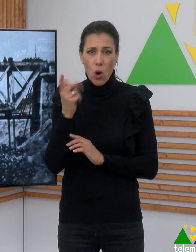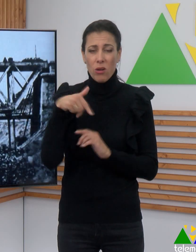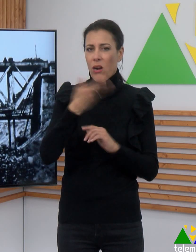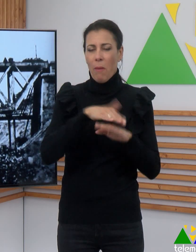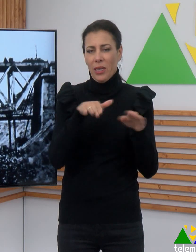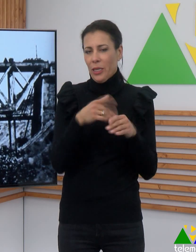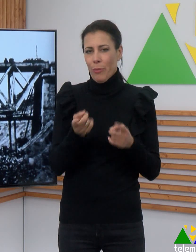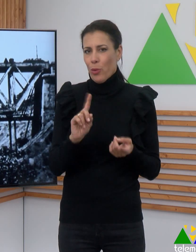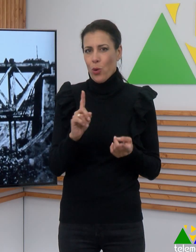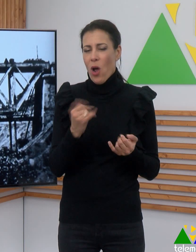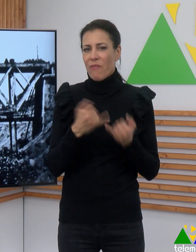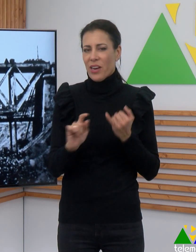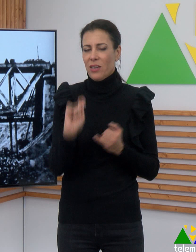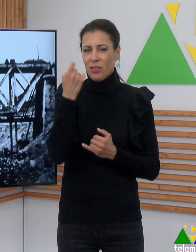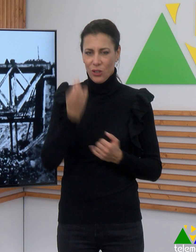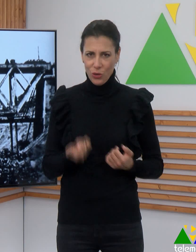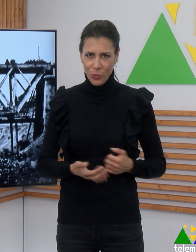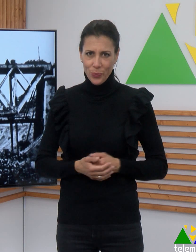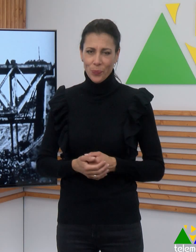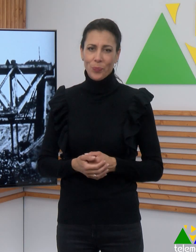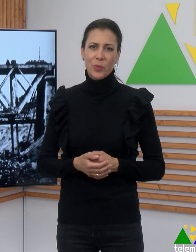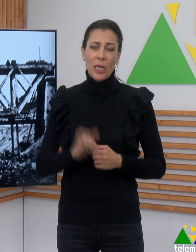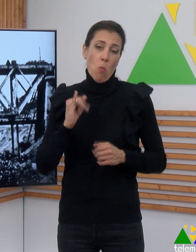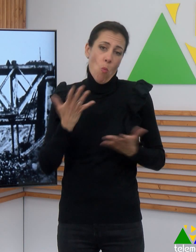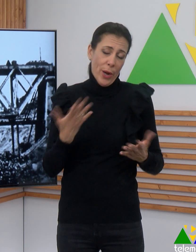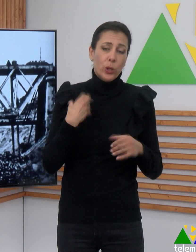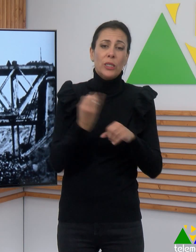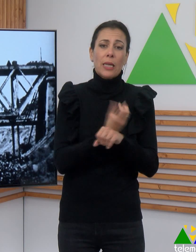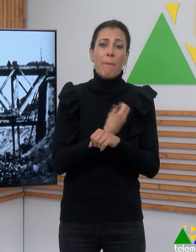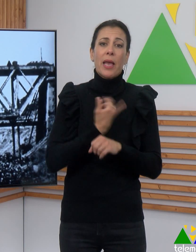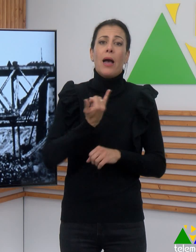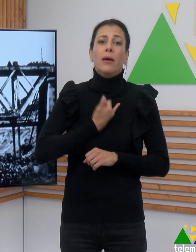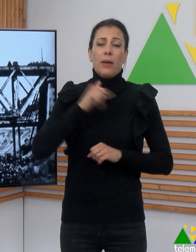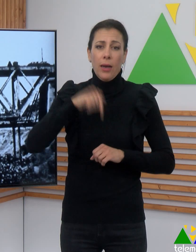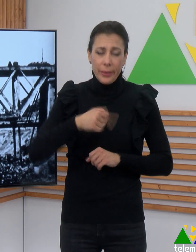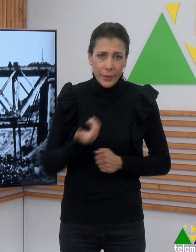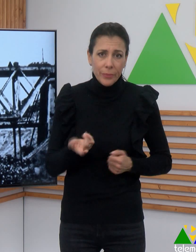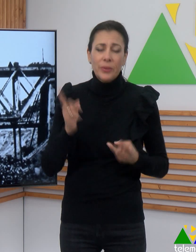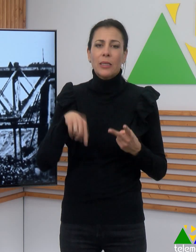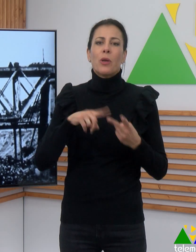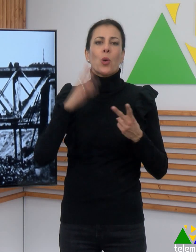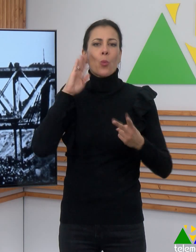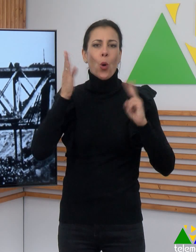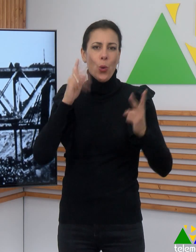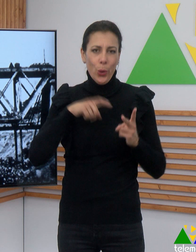pues no tuvo éxito. Hombre, hemos tenido tranvía, hemos tenido los mulos, hemos tenido los